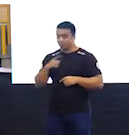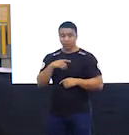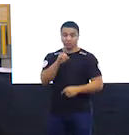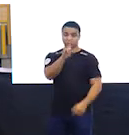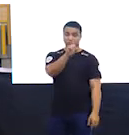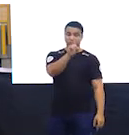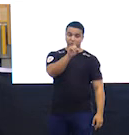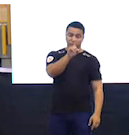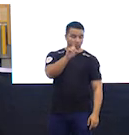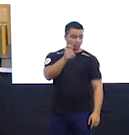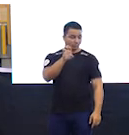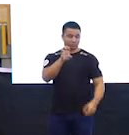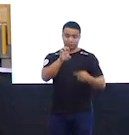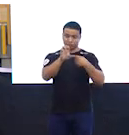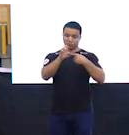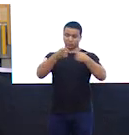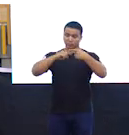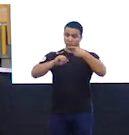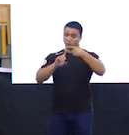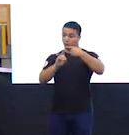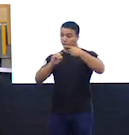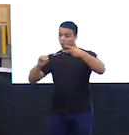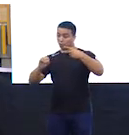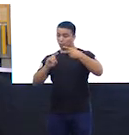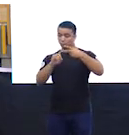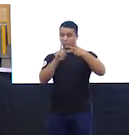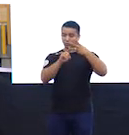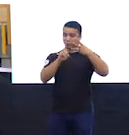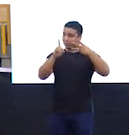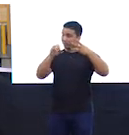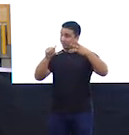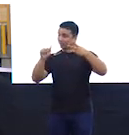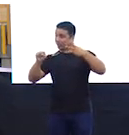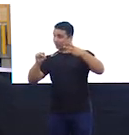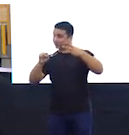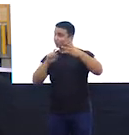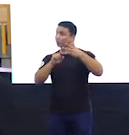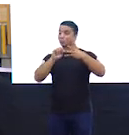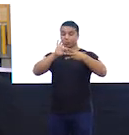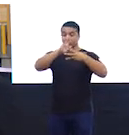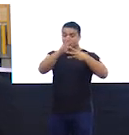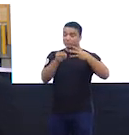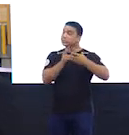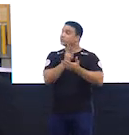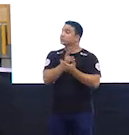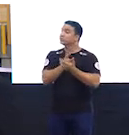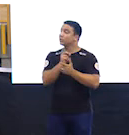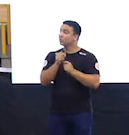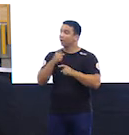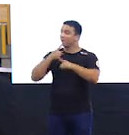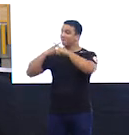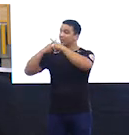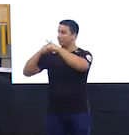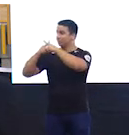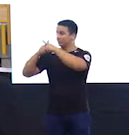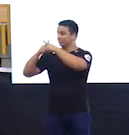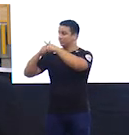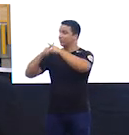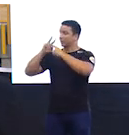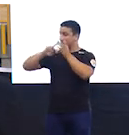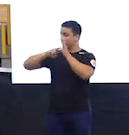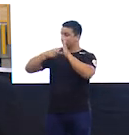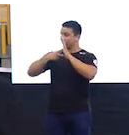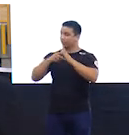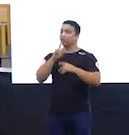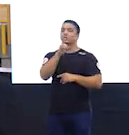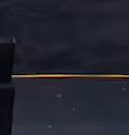de, o do, o das, sempre significa vezes. Então,